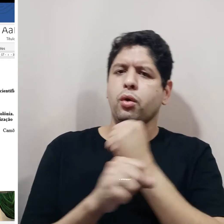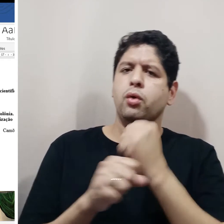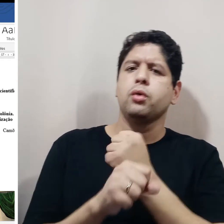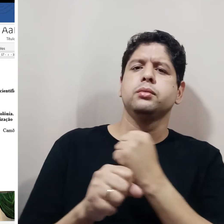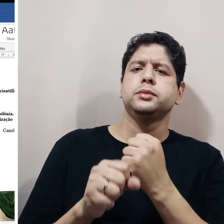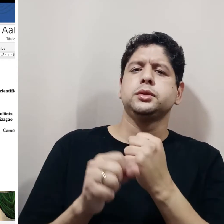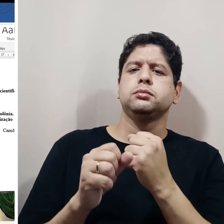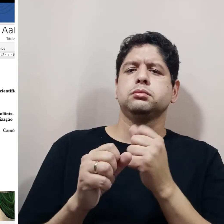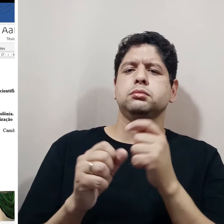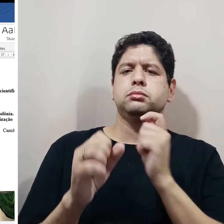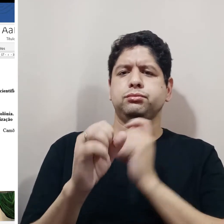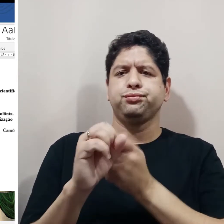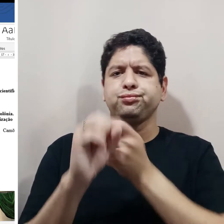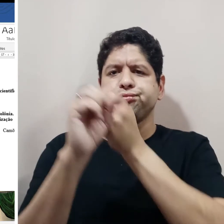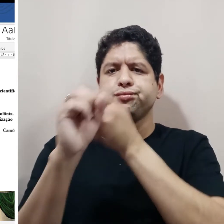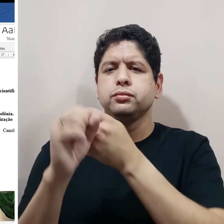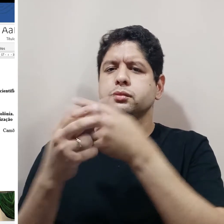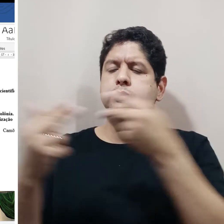patrocinadores